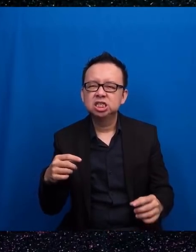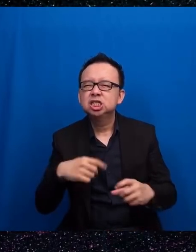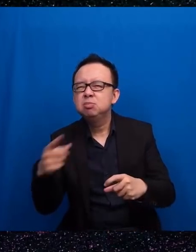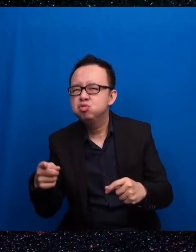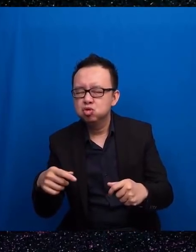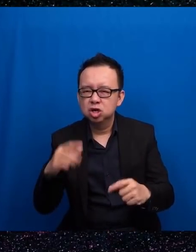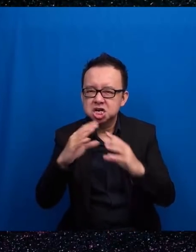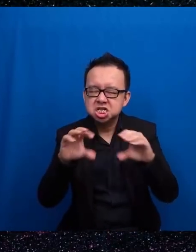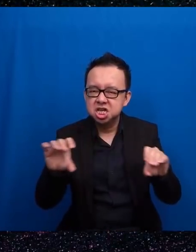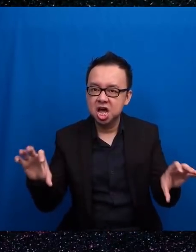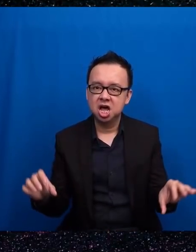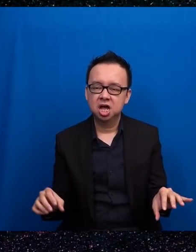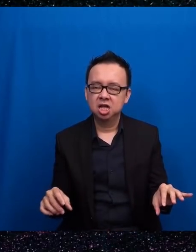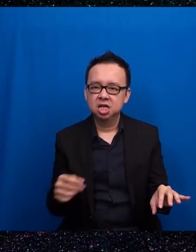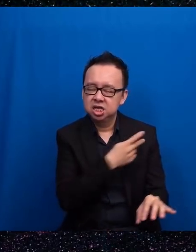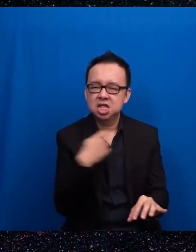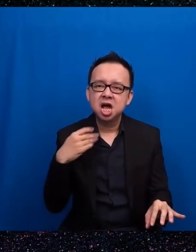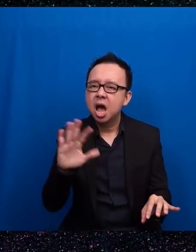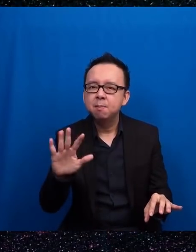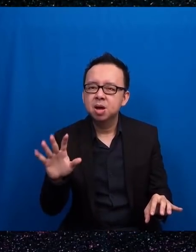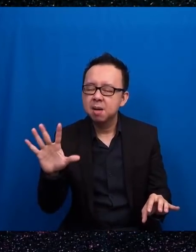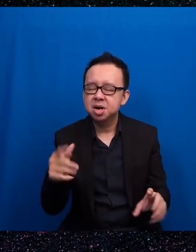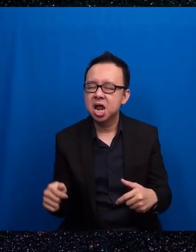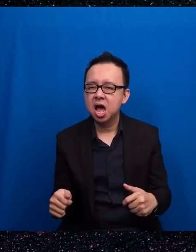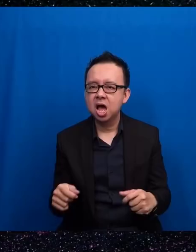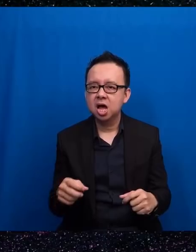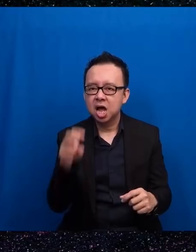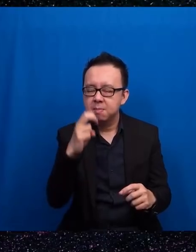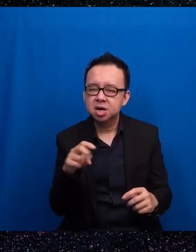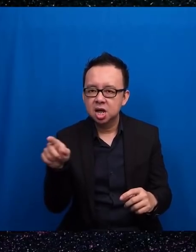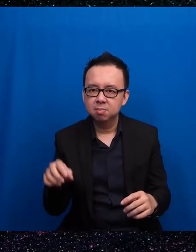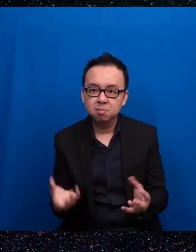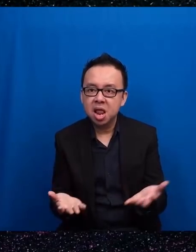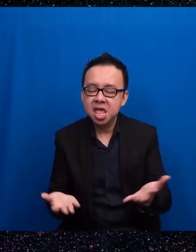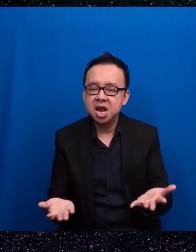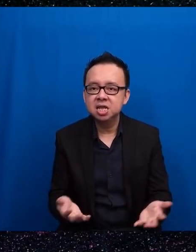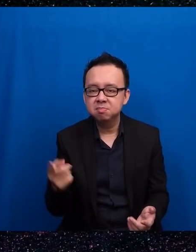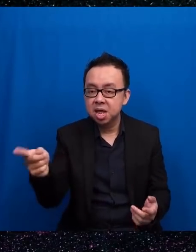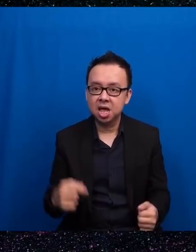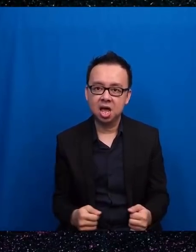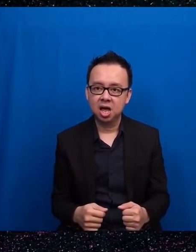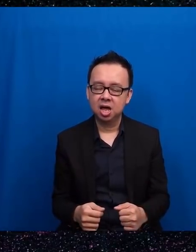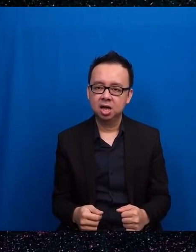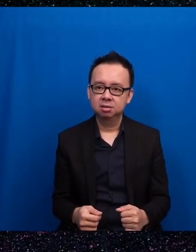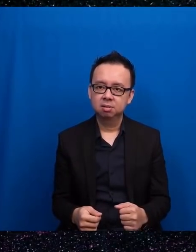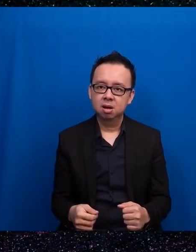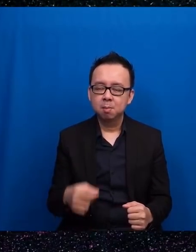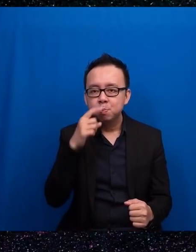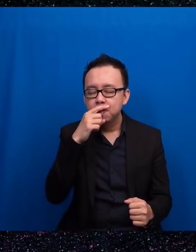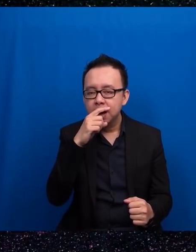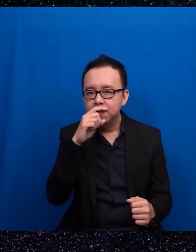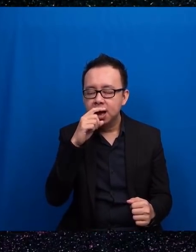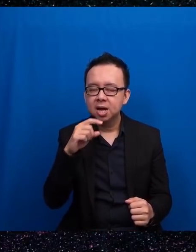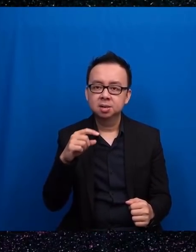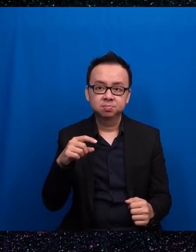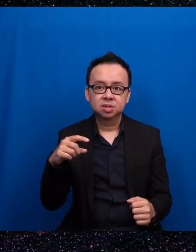cari-cari kesempatan, cari tahu apa itu, dan layani mereka. Papa selama ini sibuk apa ya yang gak